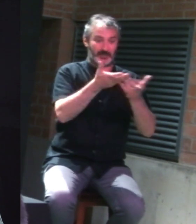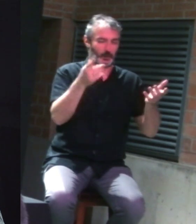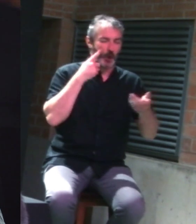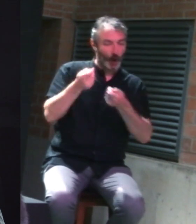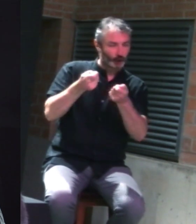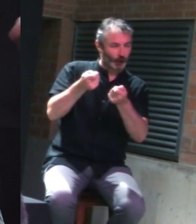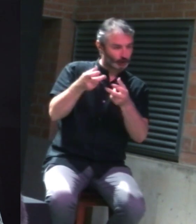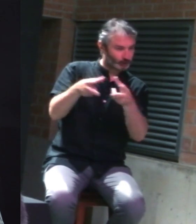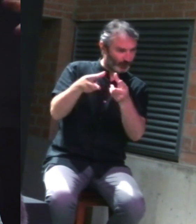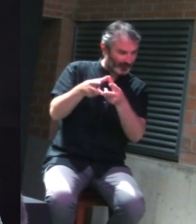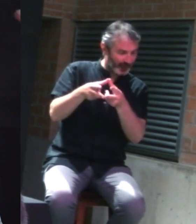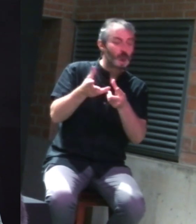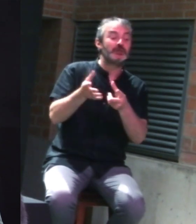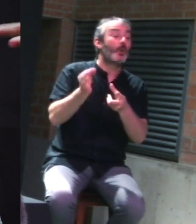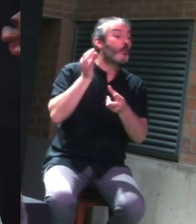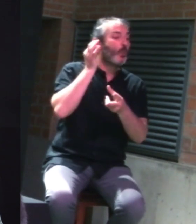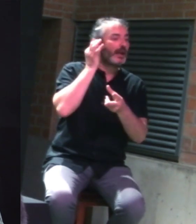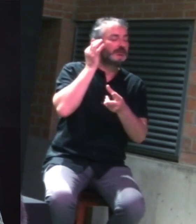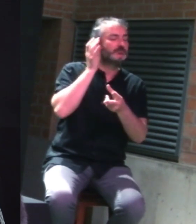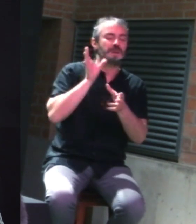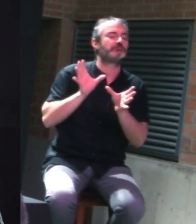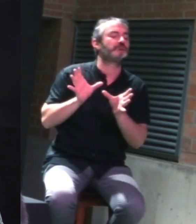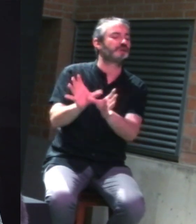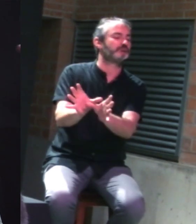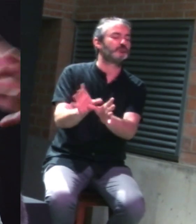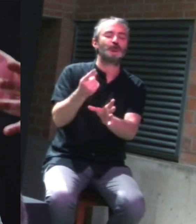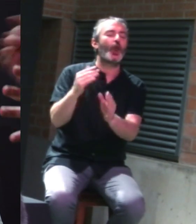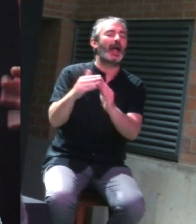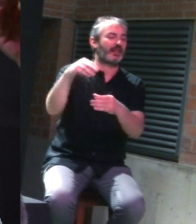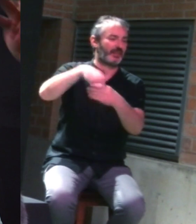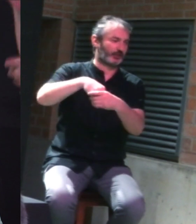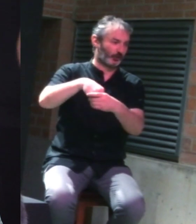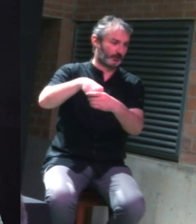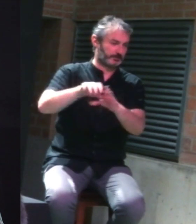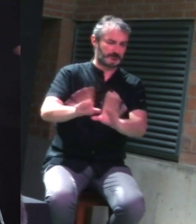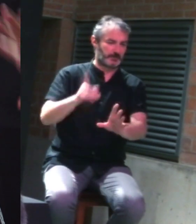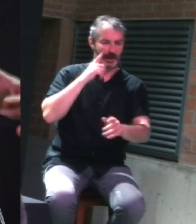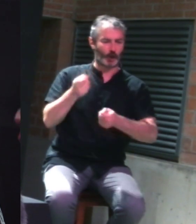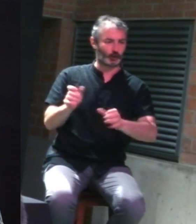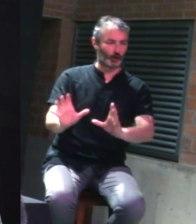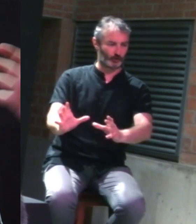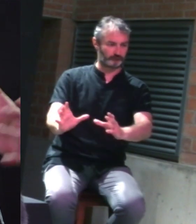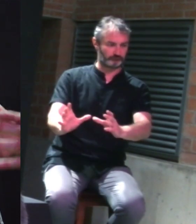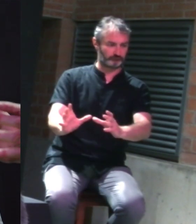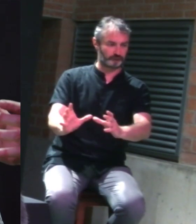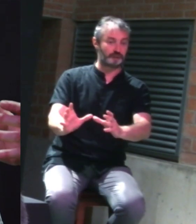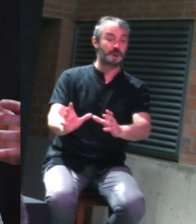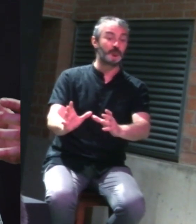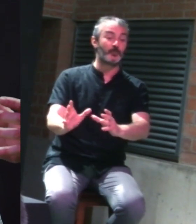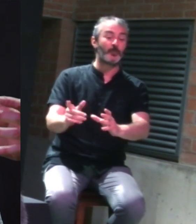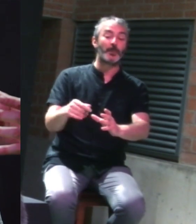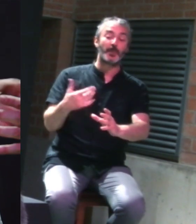informal confinaron a las mujeres en el ámbito doméstico y se les dio